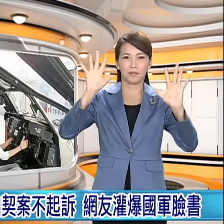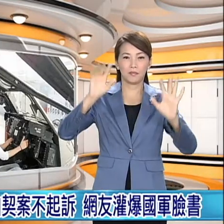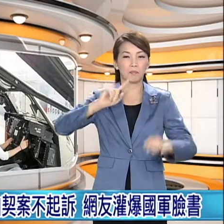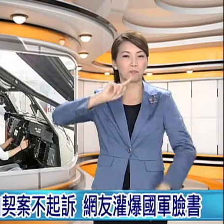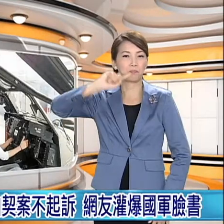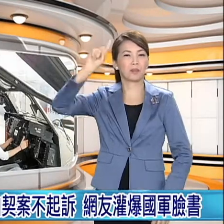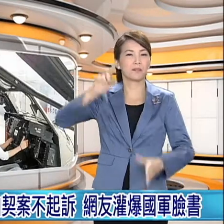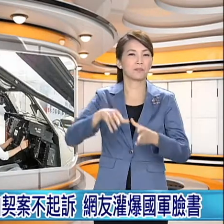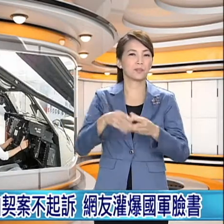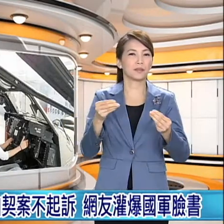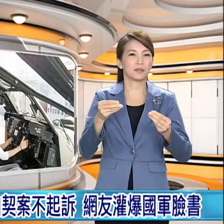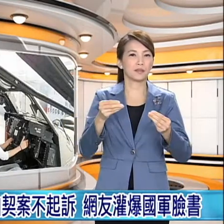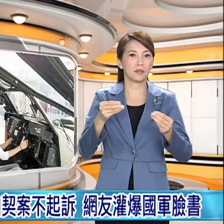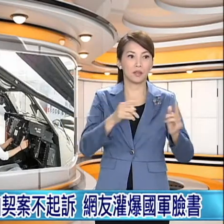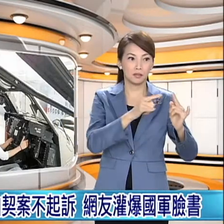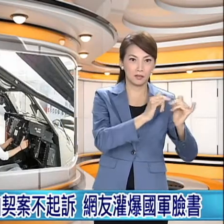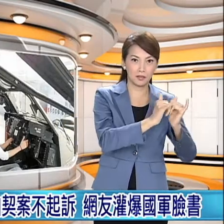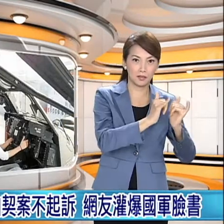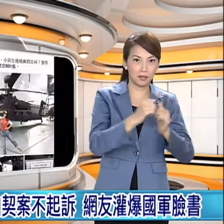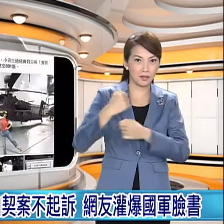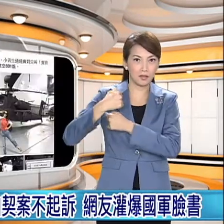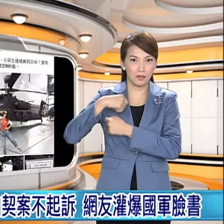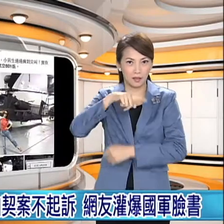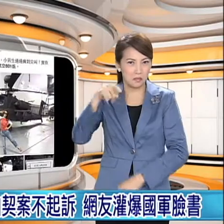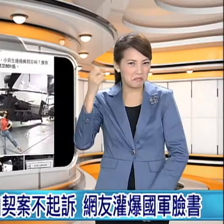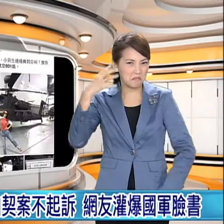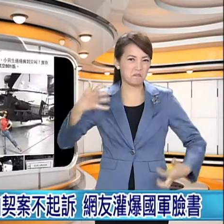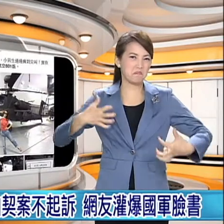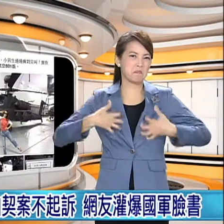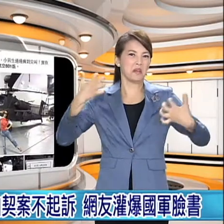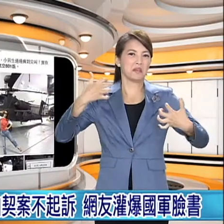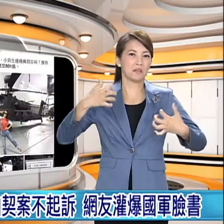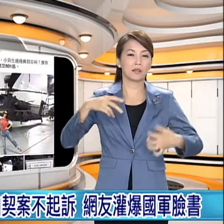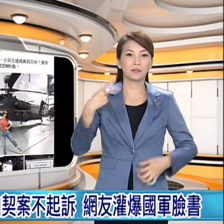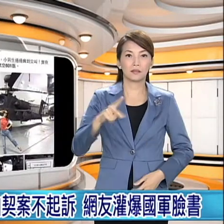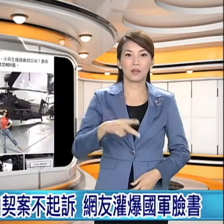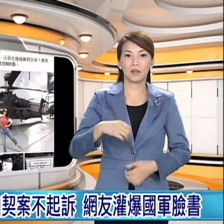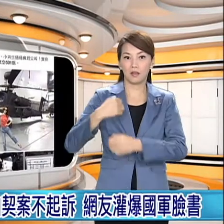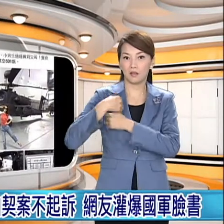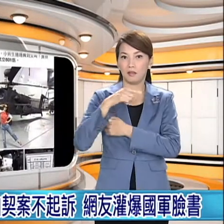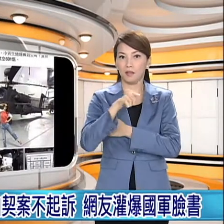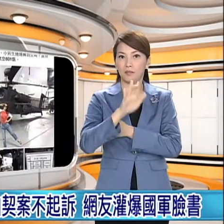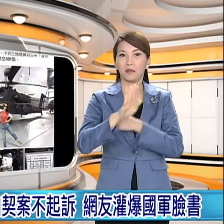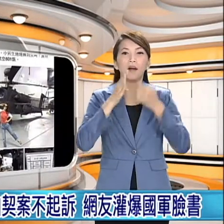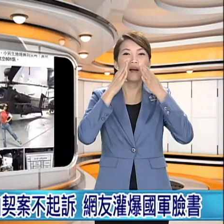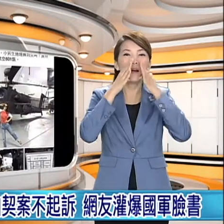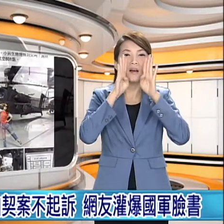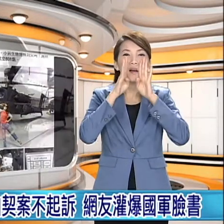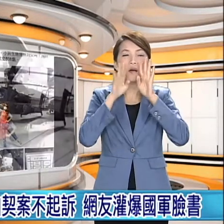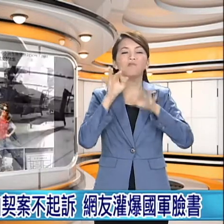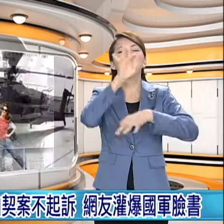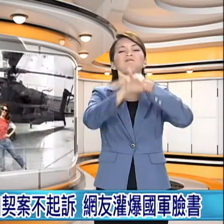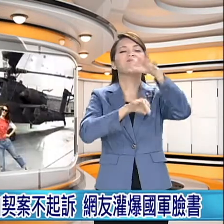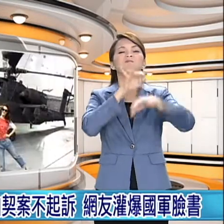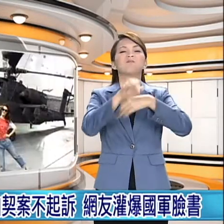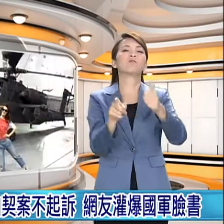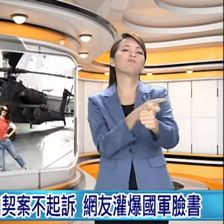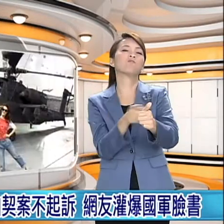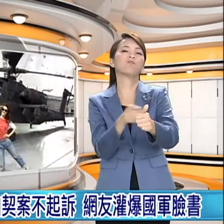诉，引发了民众对军方的不满。有些民众还到军方的脸书去洗